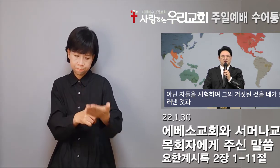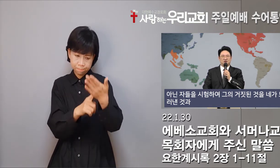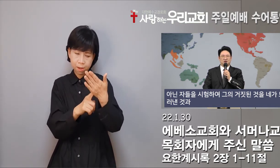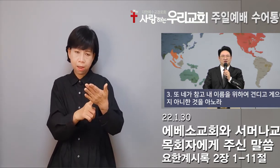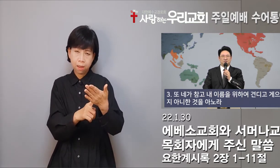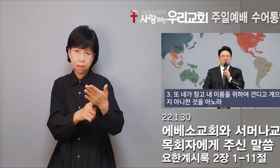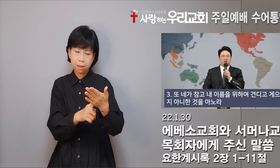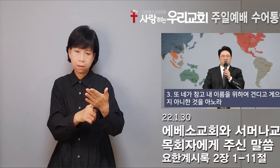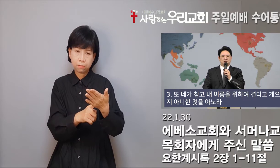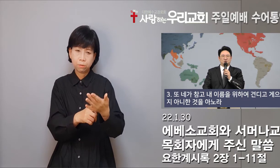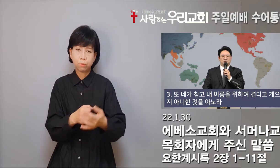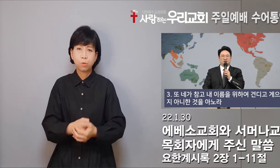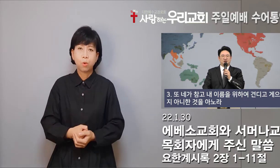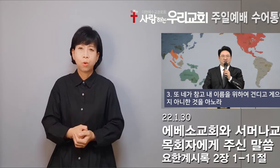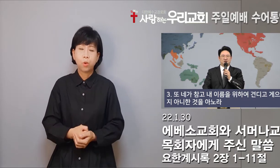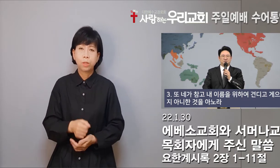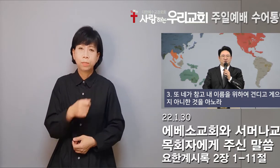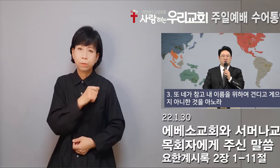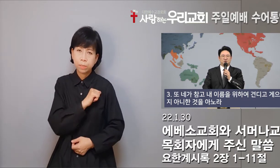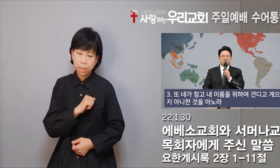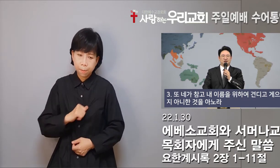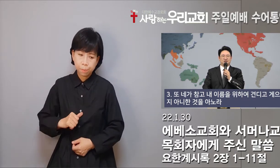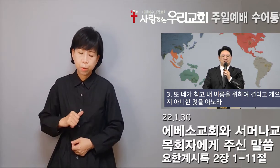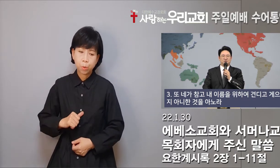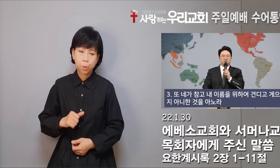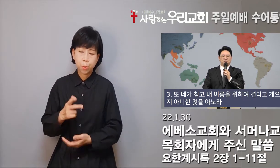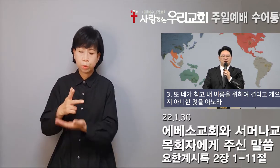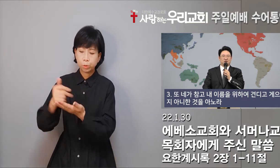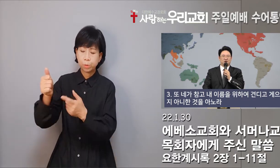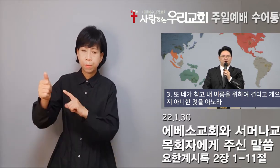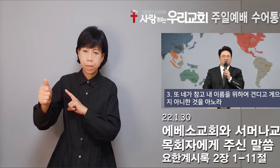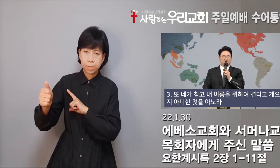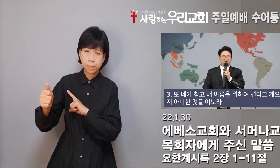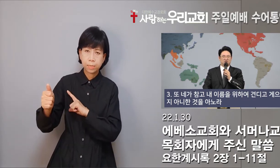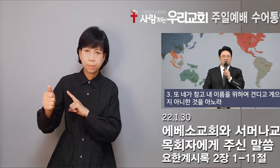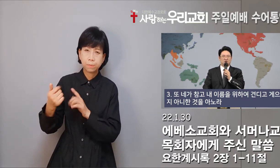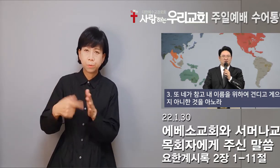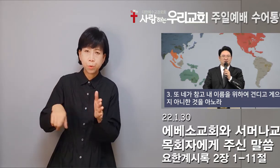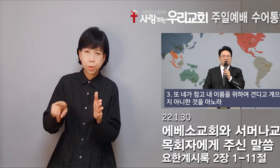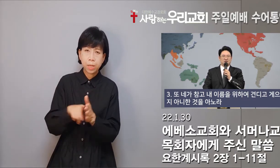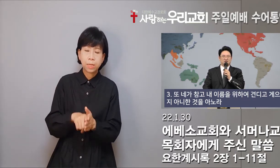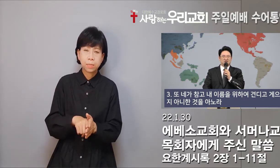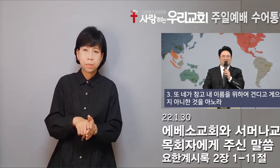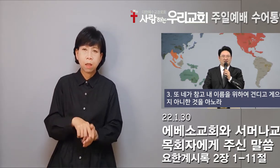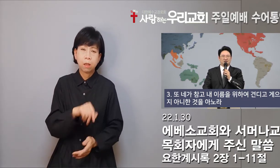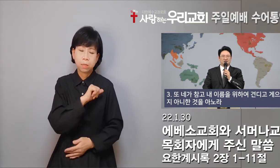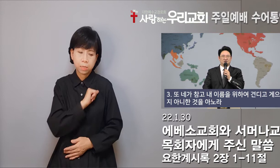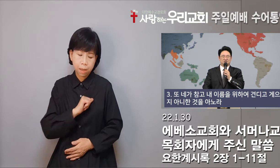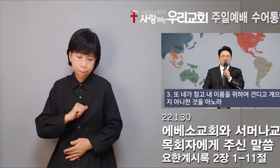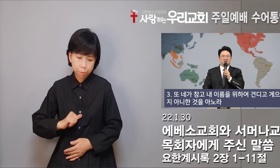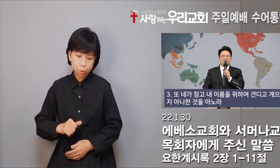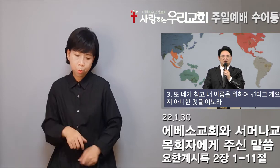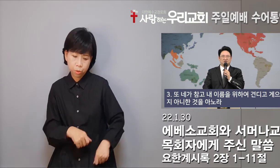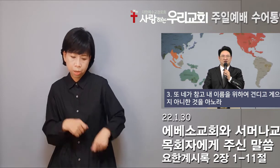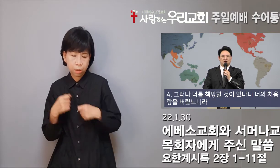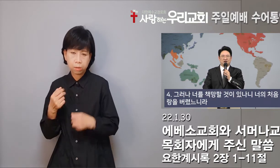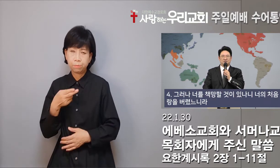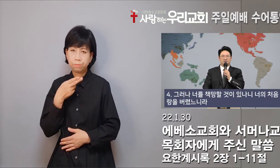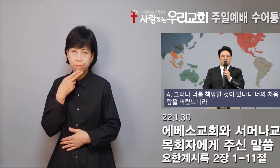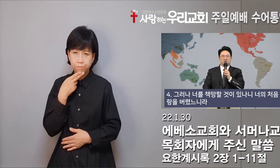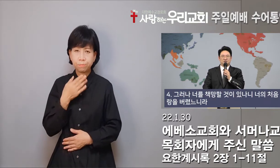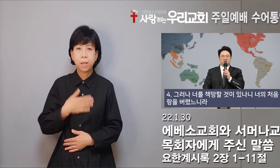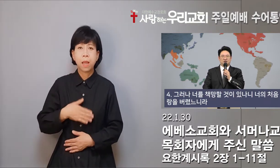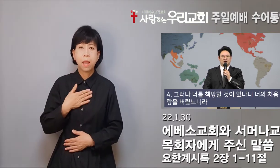드러낸 것과 또 내가 참고 내 이름을 위하여 견디고 게으르지 아니한 것을